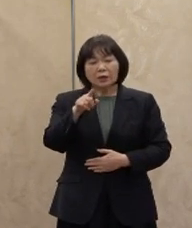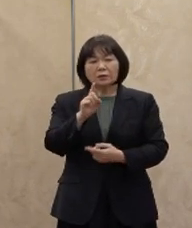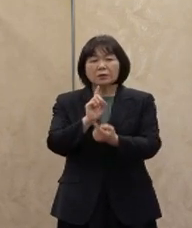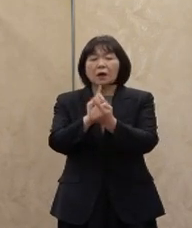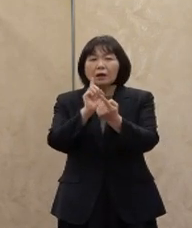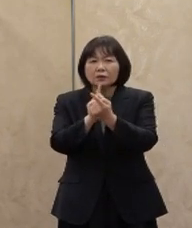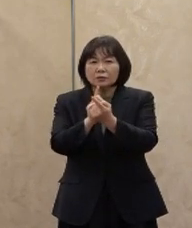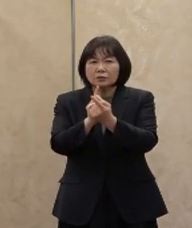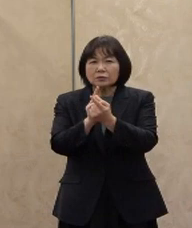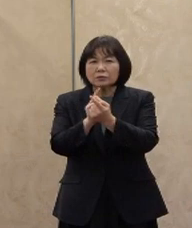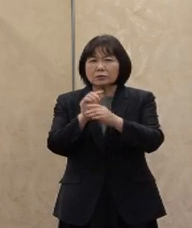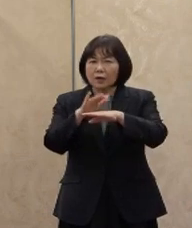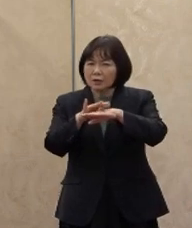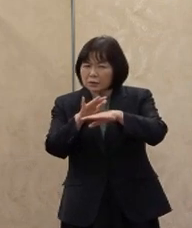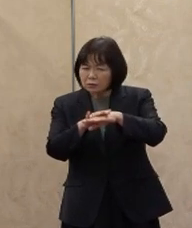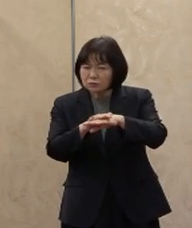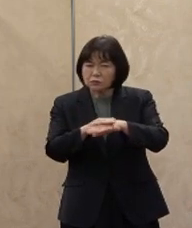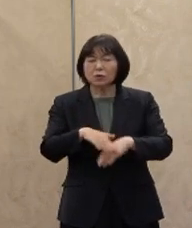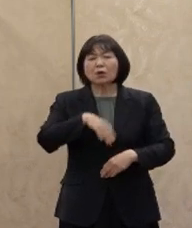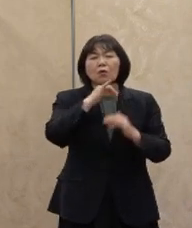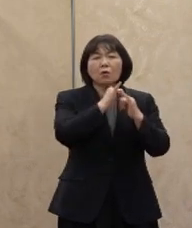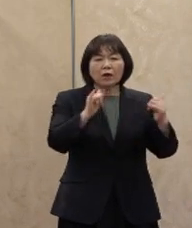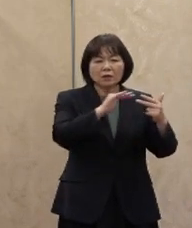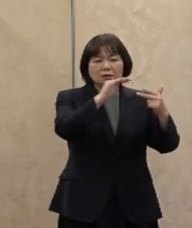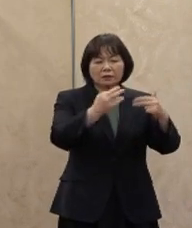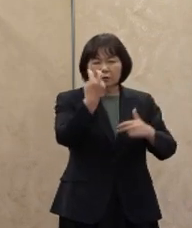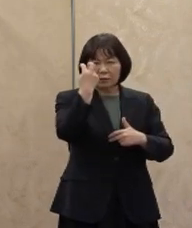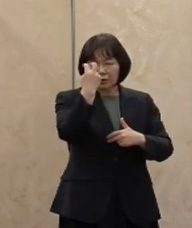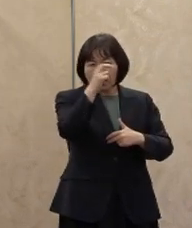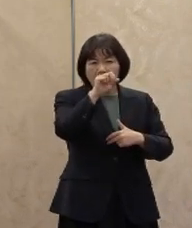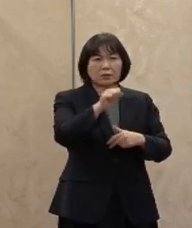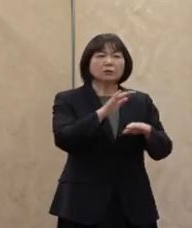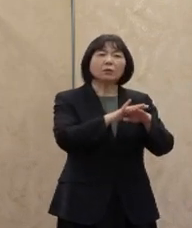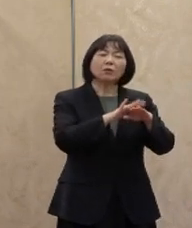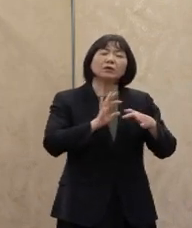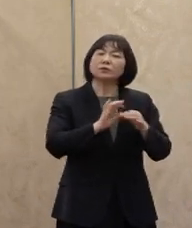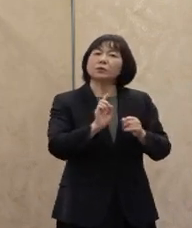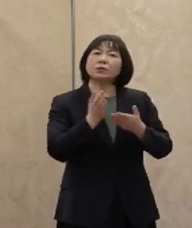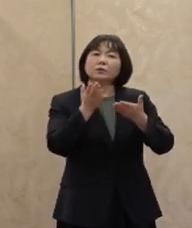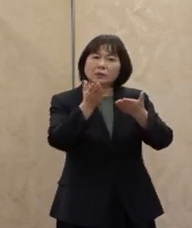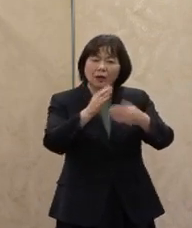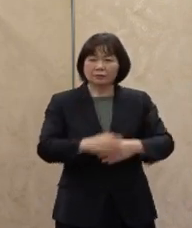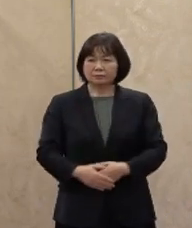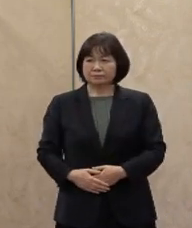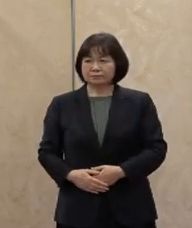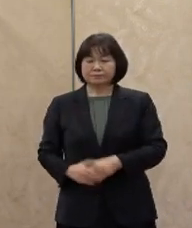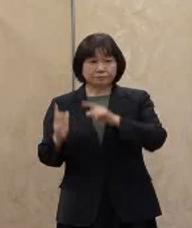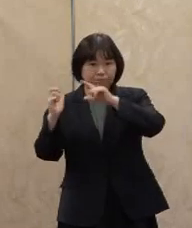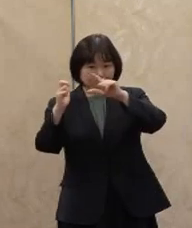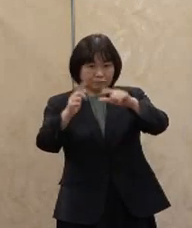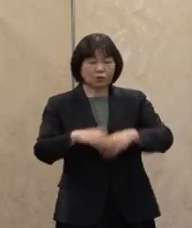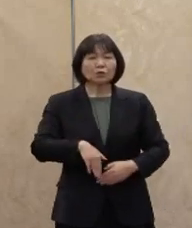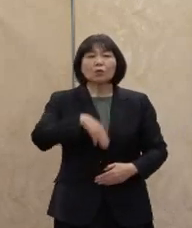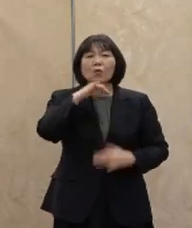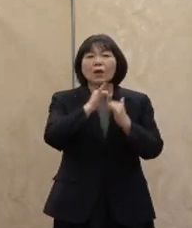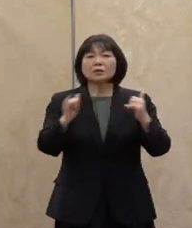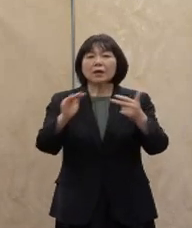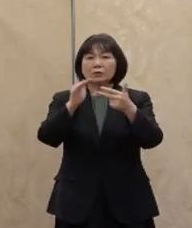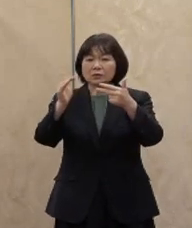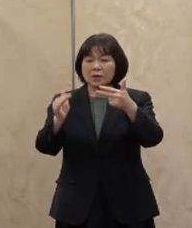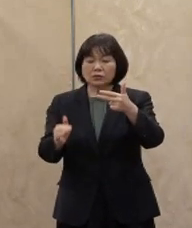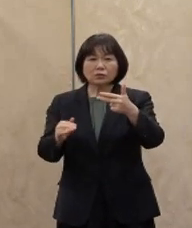ったりですとか、まあ、高齢者施設での検査のあり方についての考え方、改めてよろしいでしょうか。 まず高齢者施設において